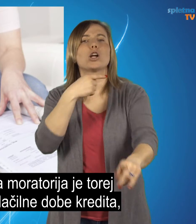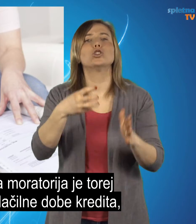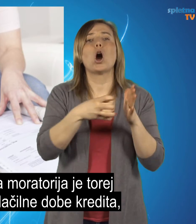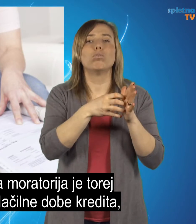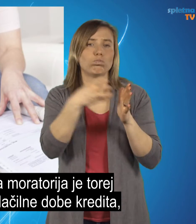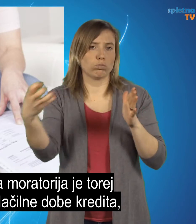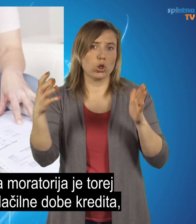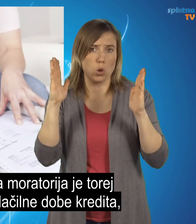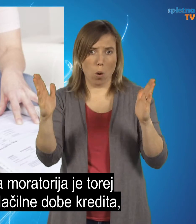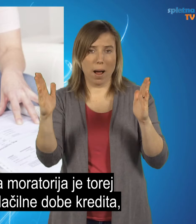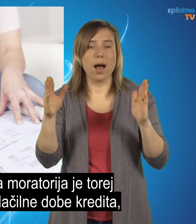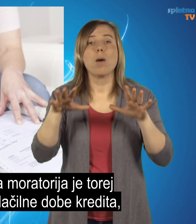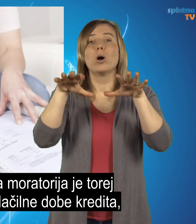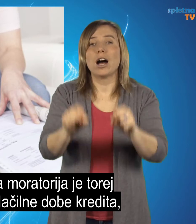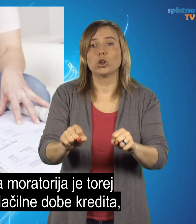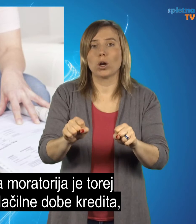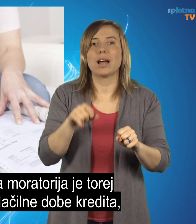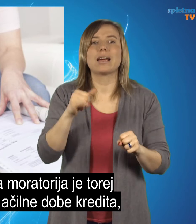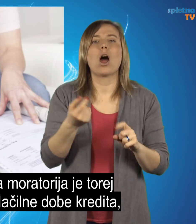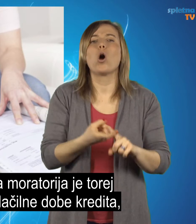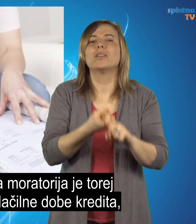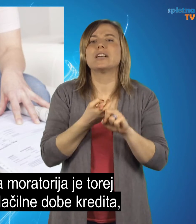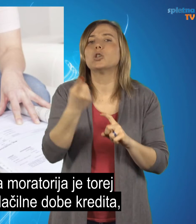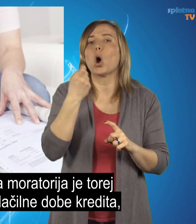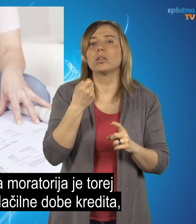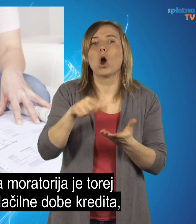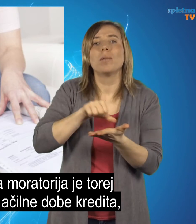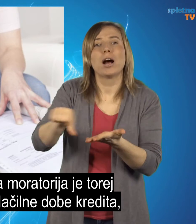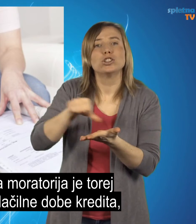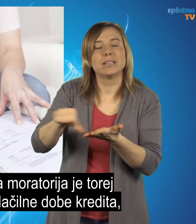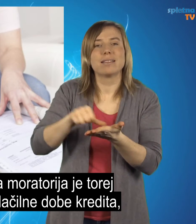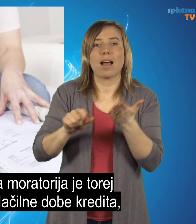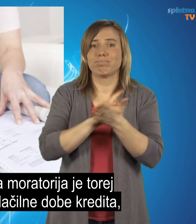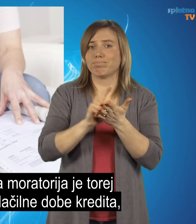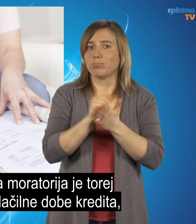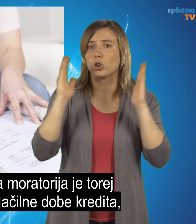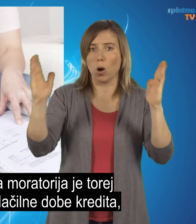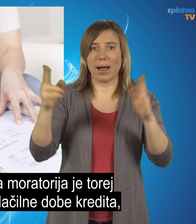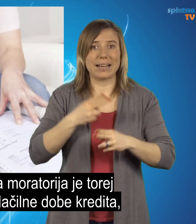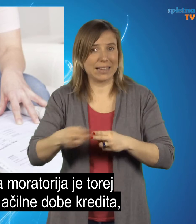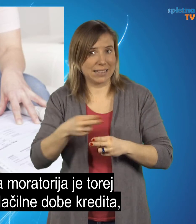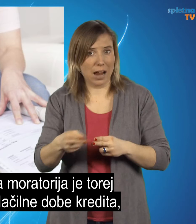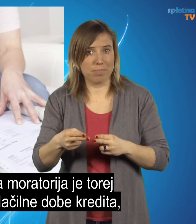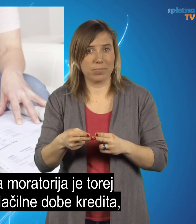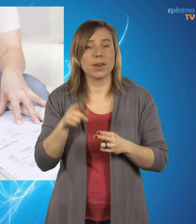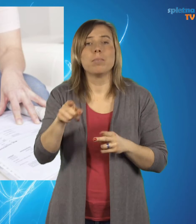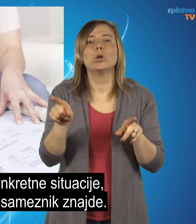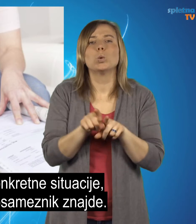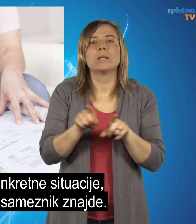Najdaljša doba moratorija je torej odvisna od odplačilne dobe kredita, pa tudi od konkretne situacije, v kateri se posameznik